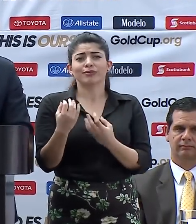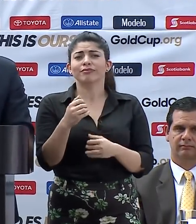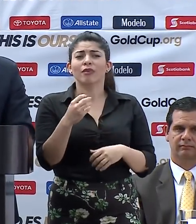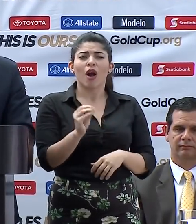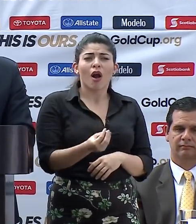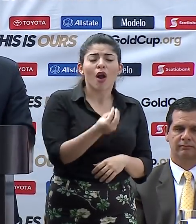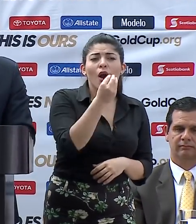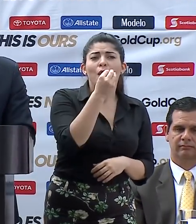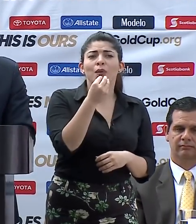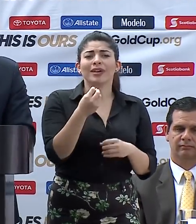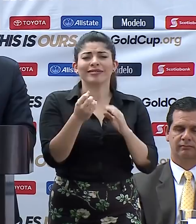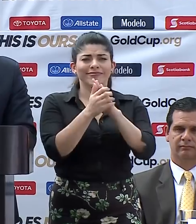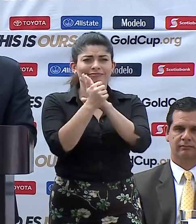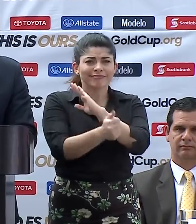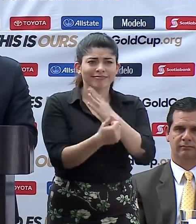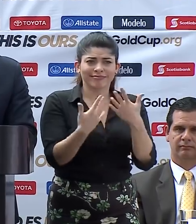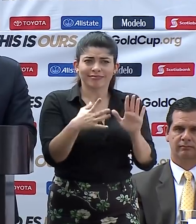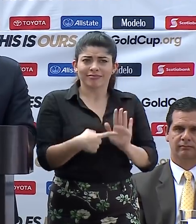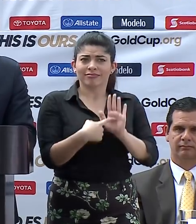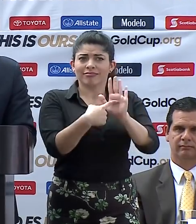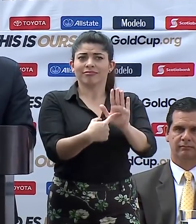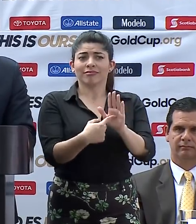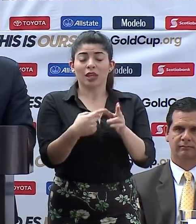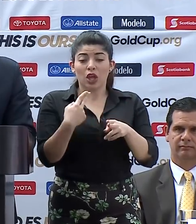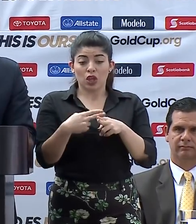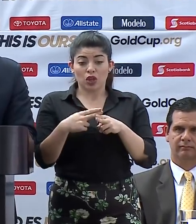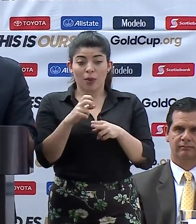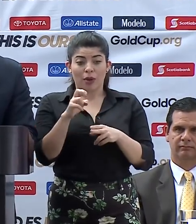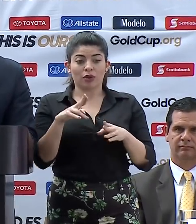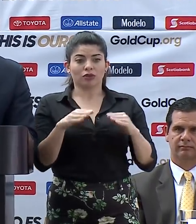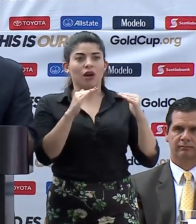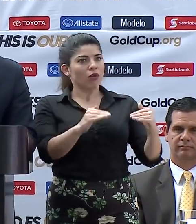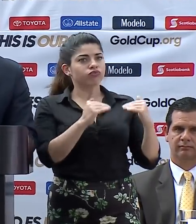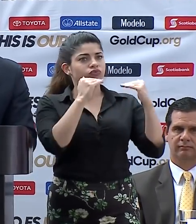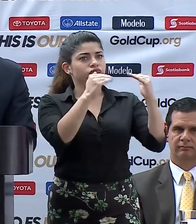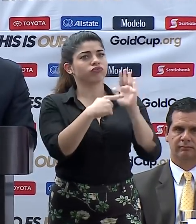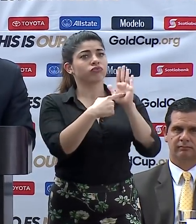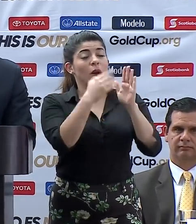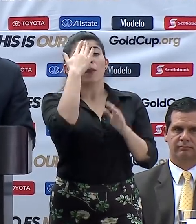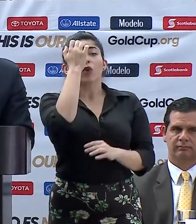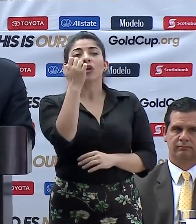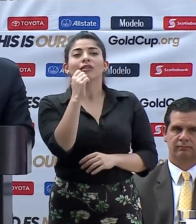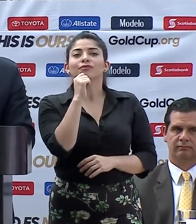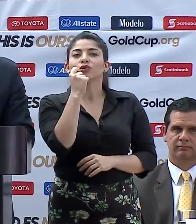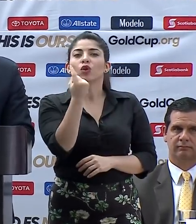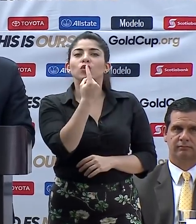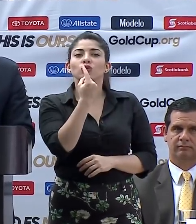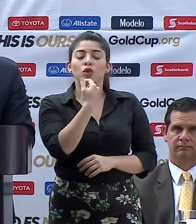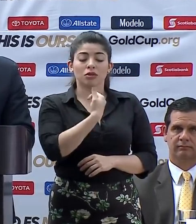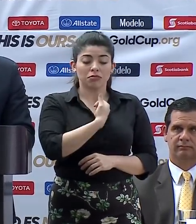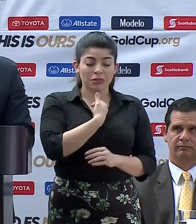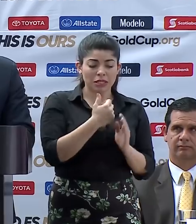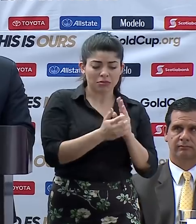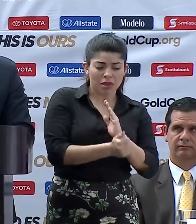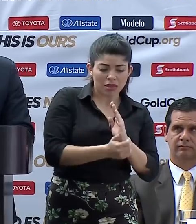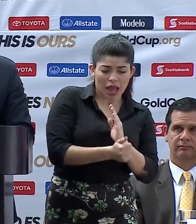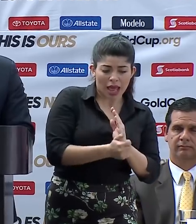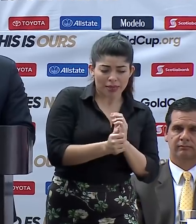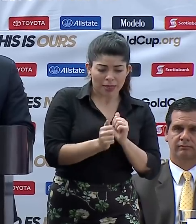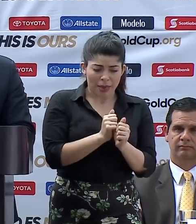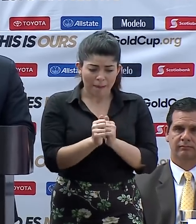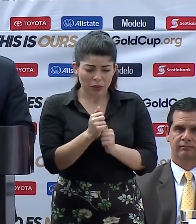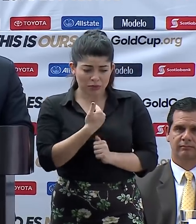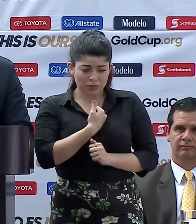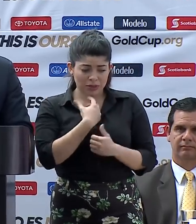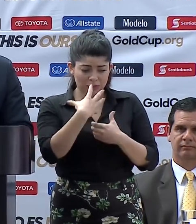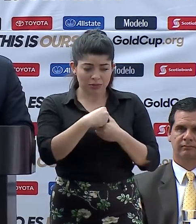tan talentosos, que ponen nuestro nombre en alto, porque no solo llevan su capacidad y talento deportivo,